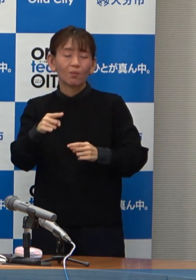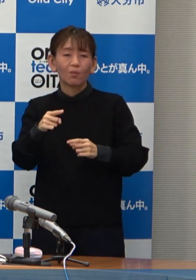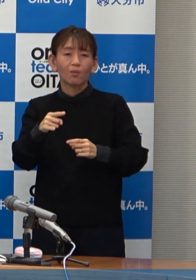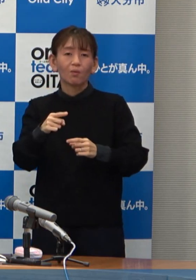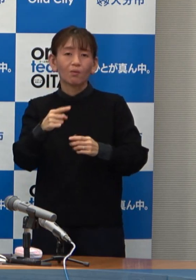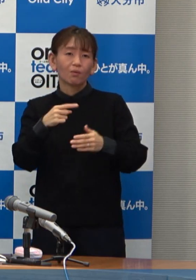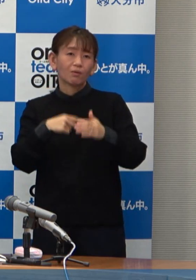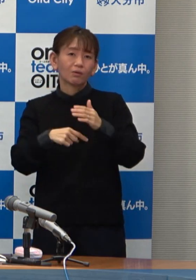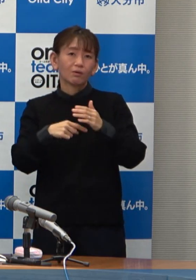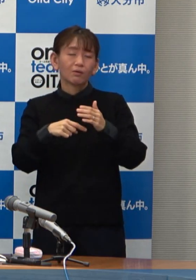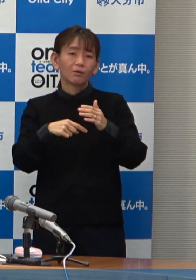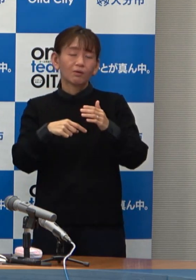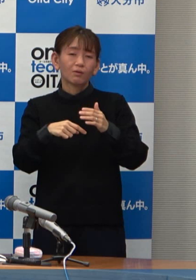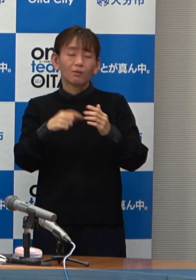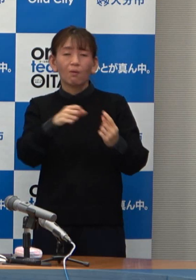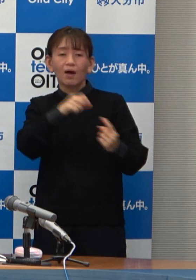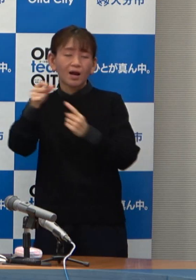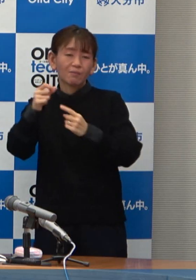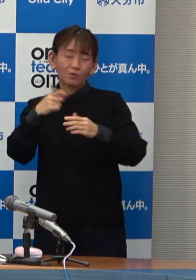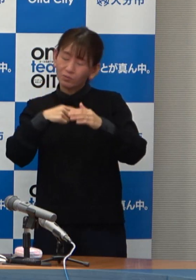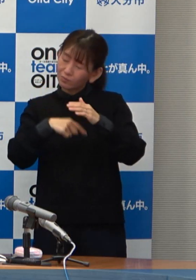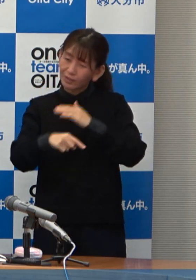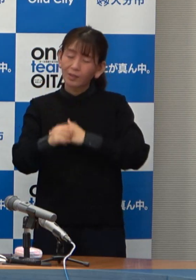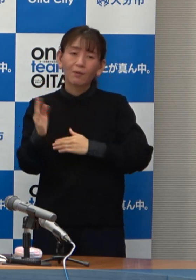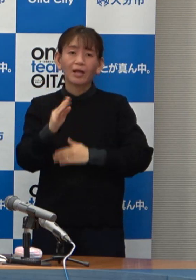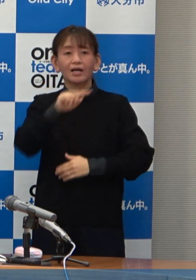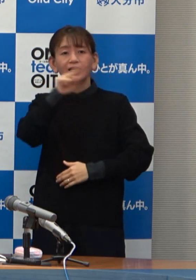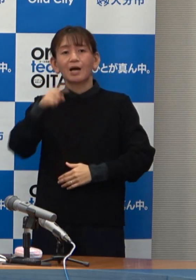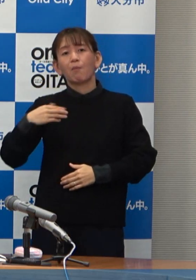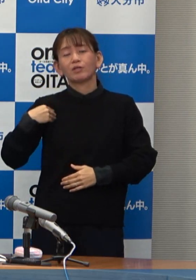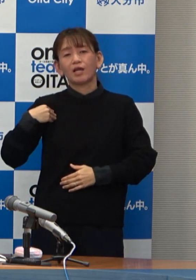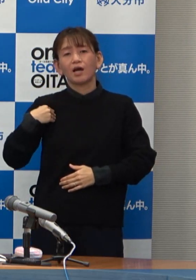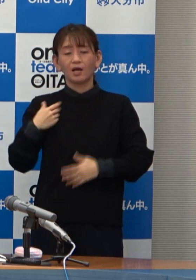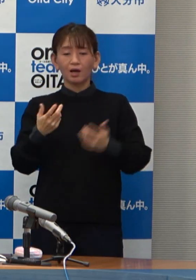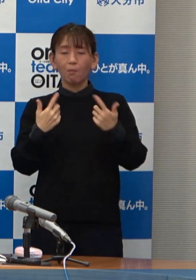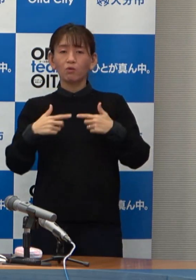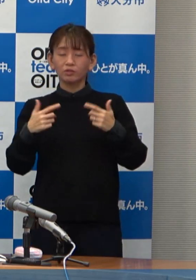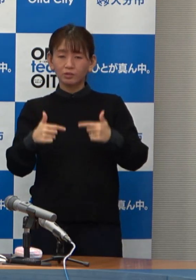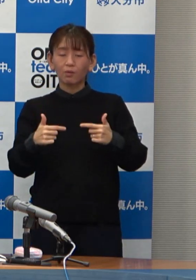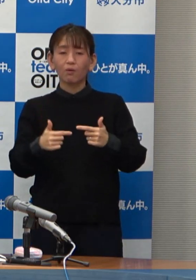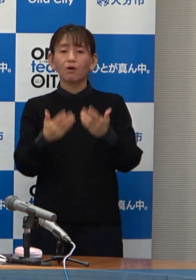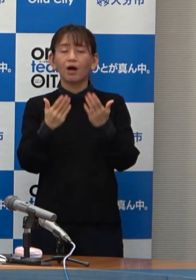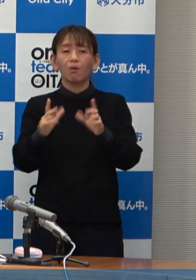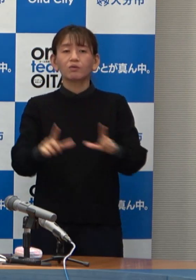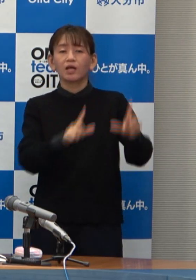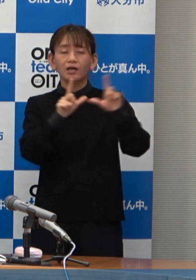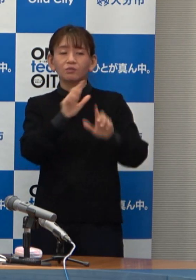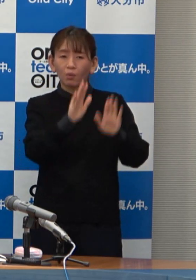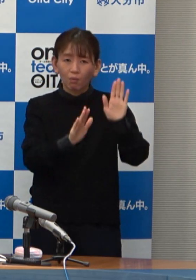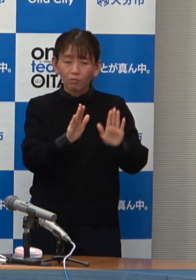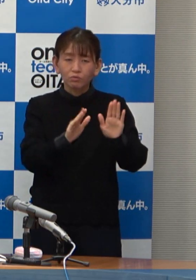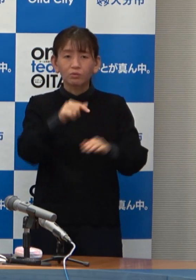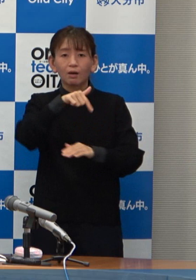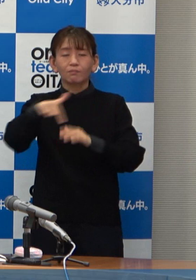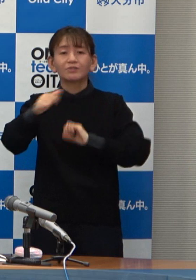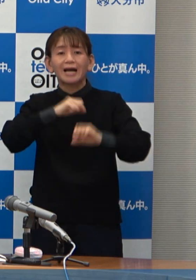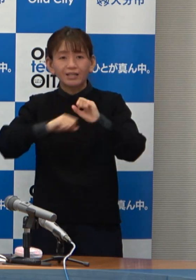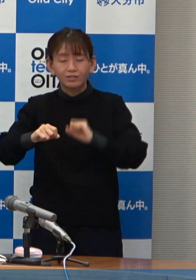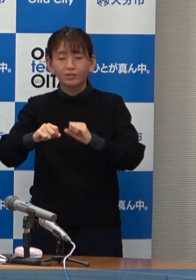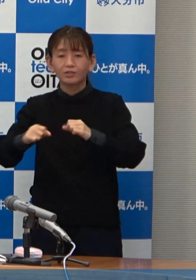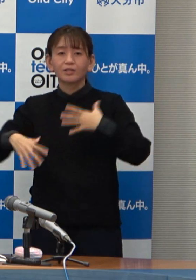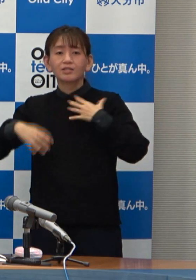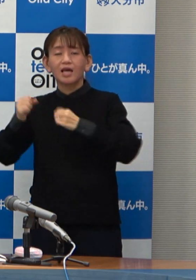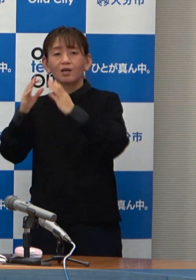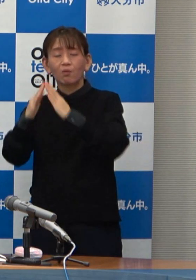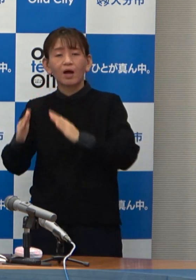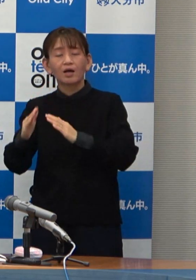学校が選択する場合ですねもちろん普段からの行いであるとか部活動であるとか生徒会活動である